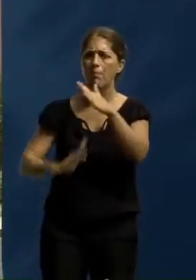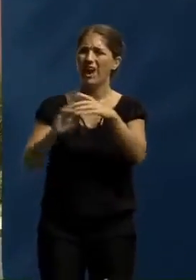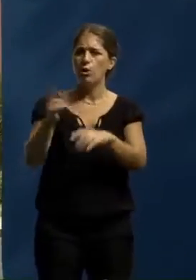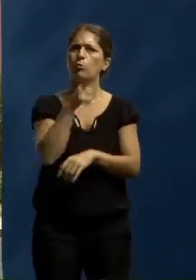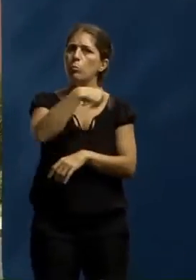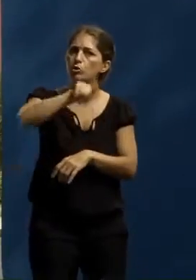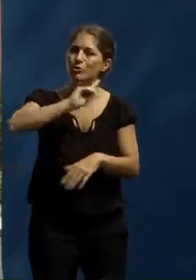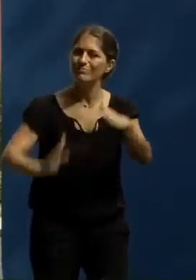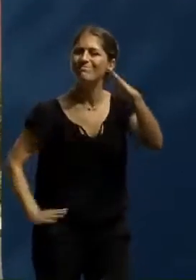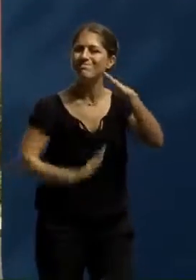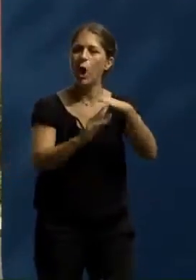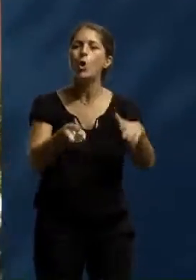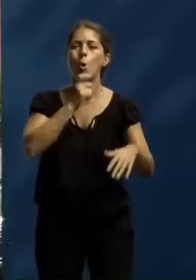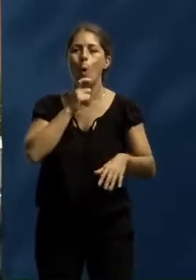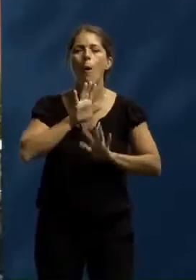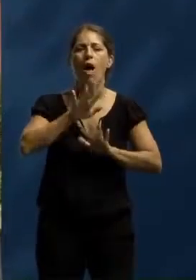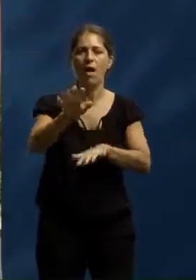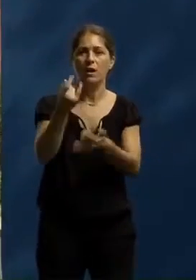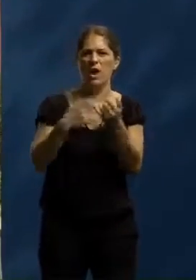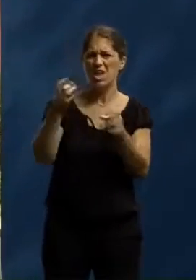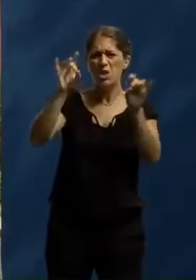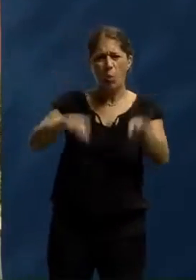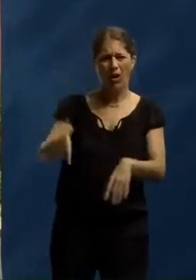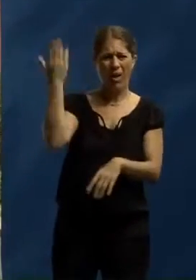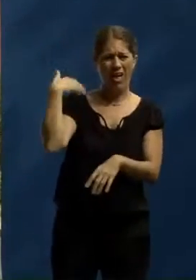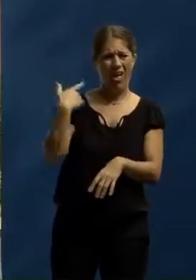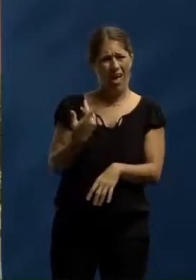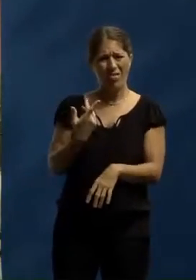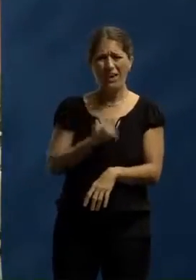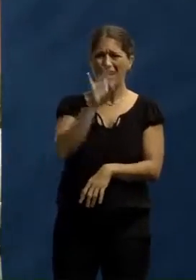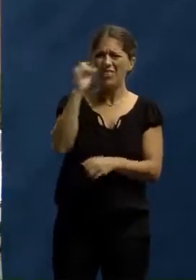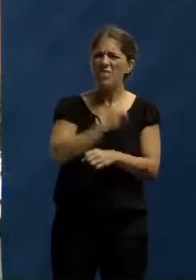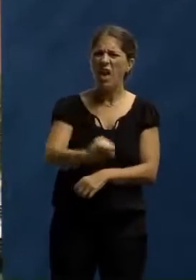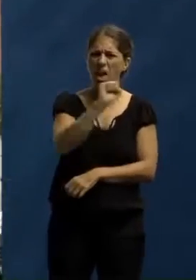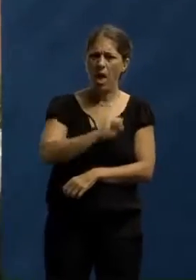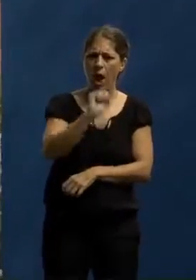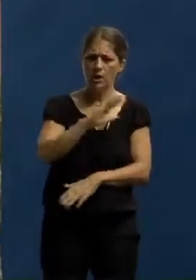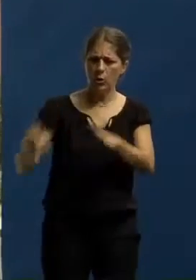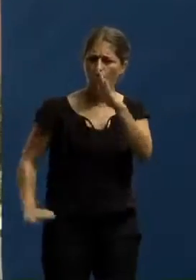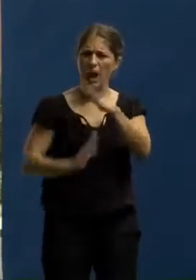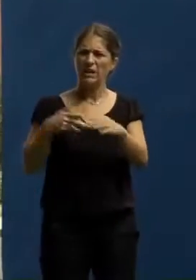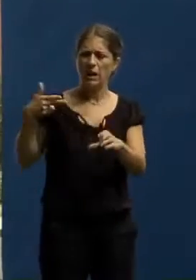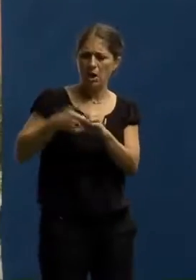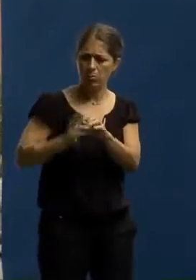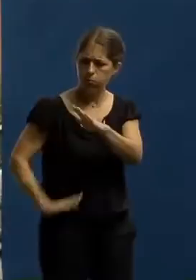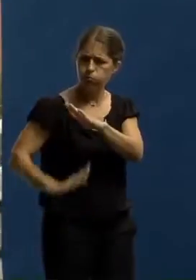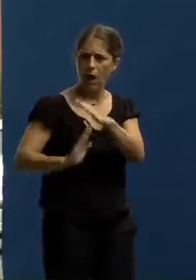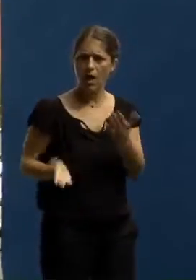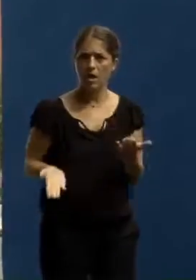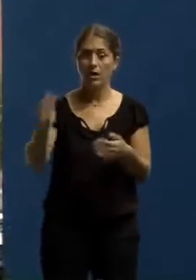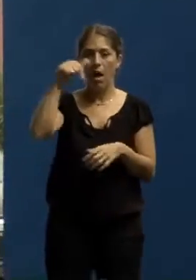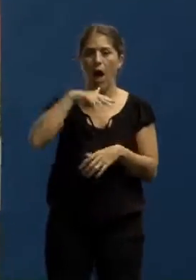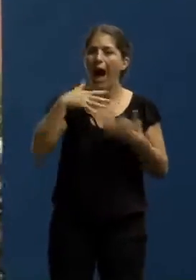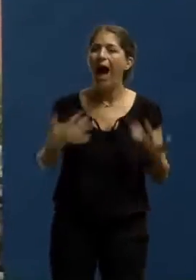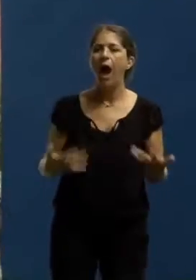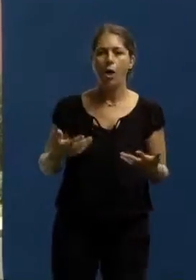unha vez máis. Igual que fixestes fai 15 anos co chapapote, parastes nesta ocasión o chapapote popular que supuña a lei de acuicultura. É